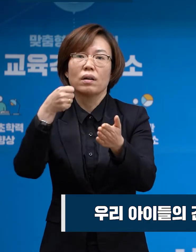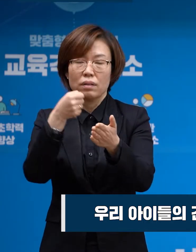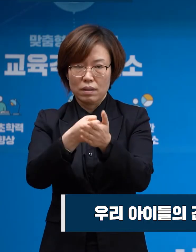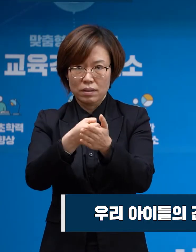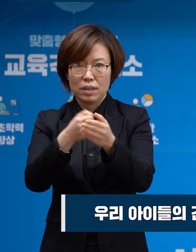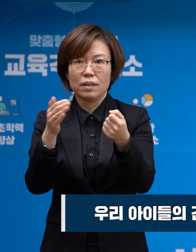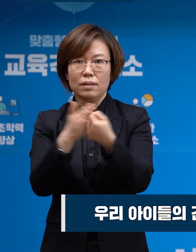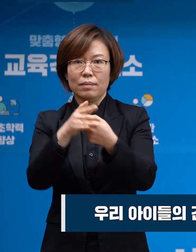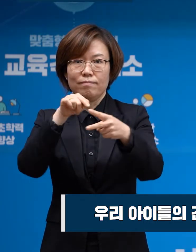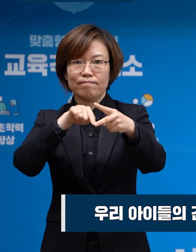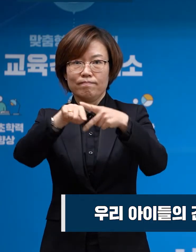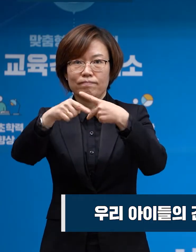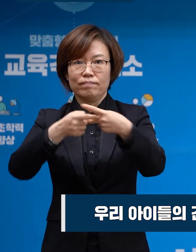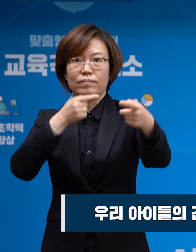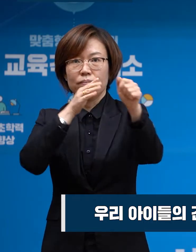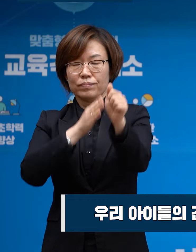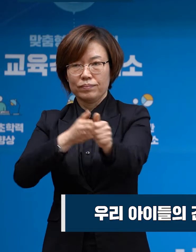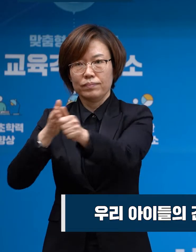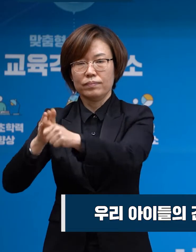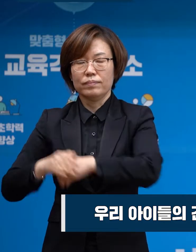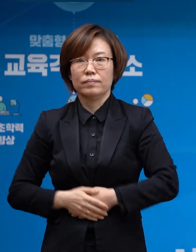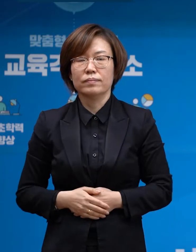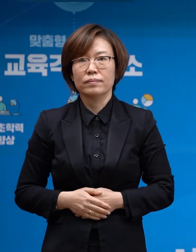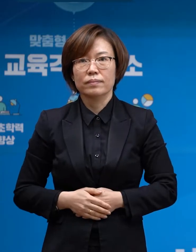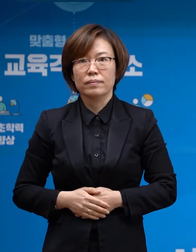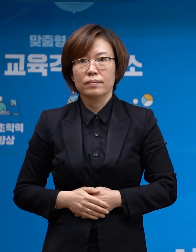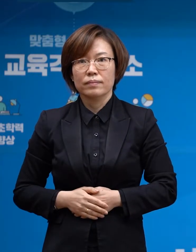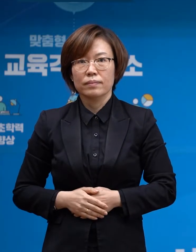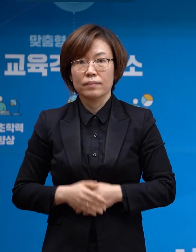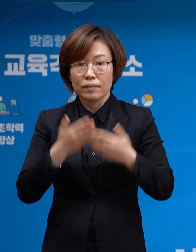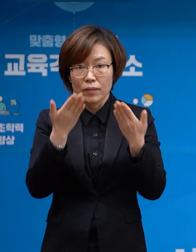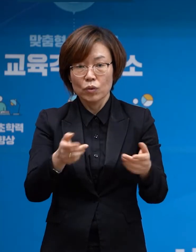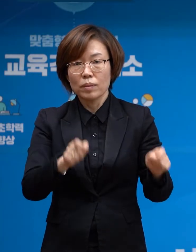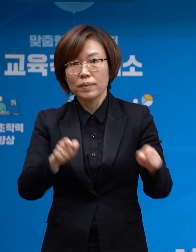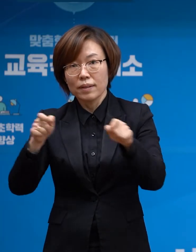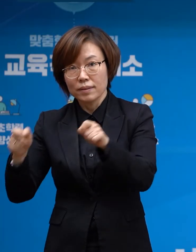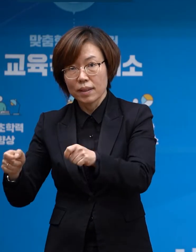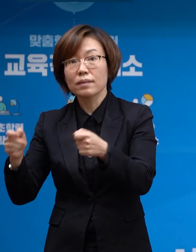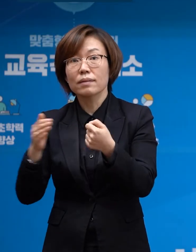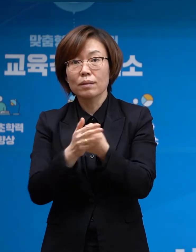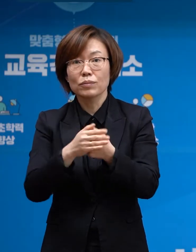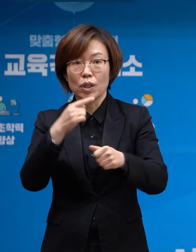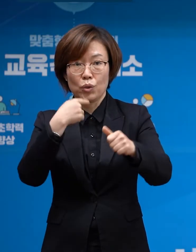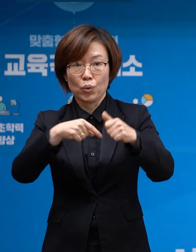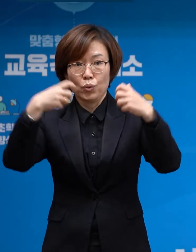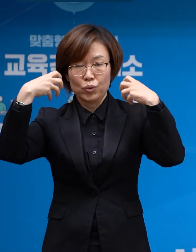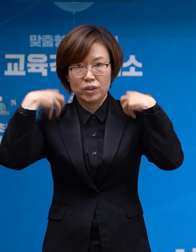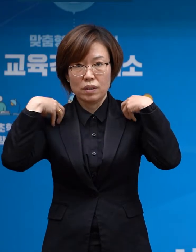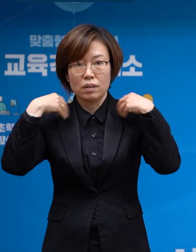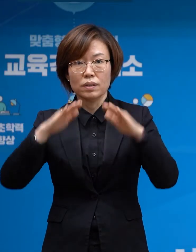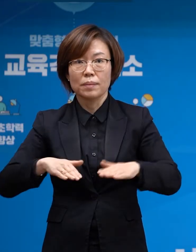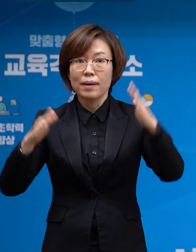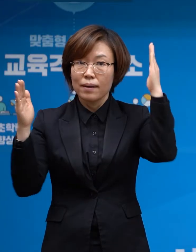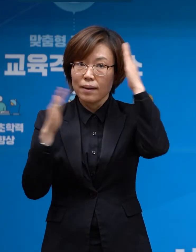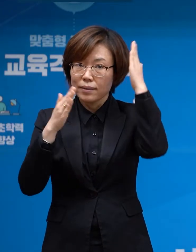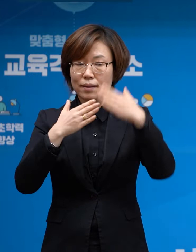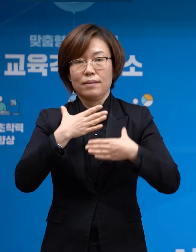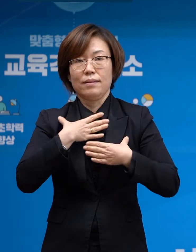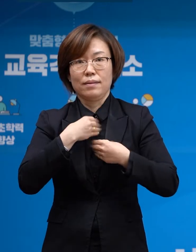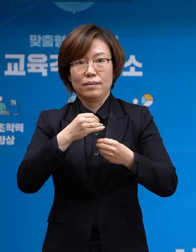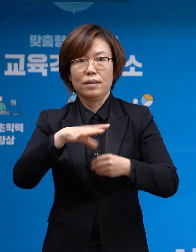조치임을 이해해 주시길 부탁드립니다. 휴업 연장에 따라 울산교육청은 학생들의